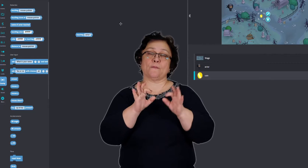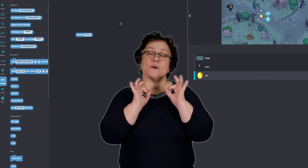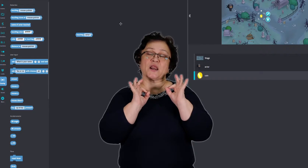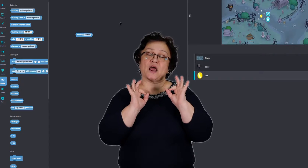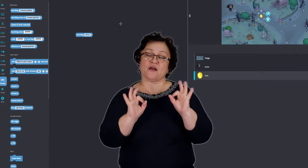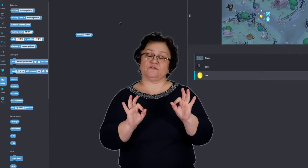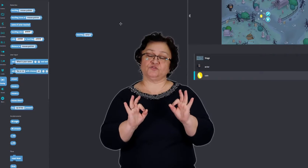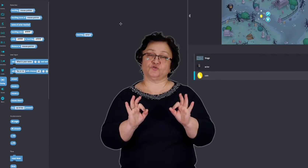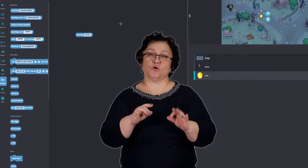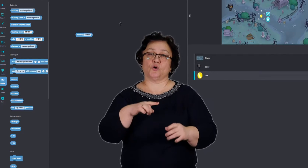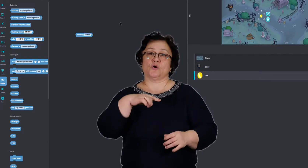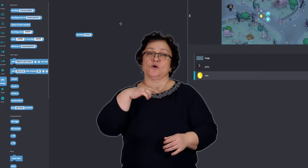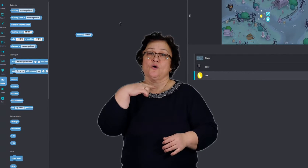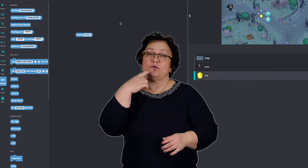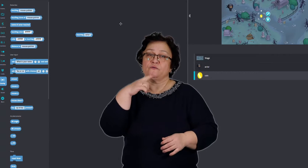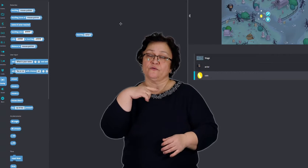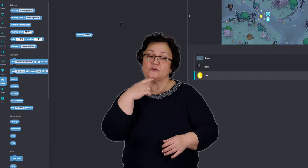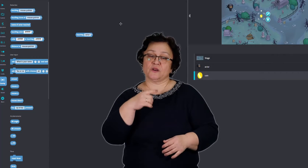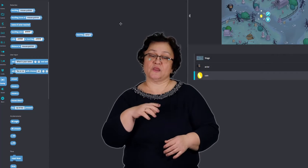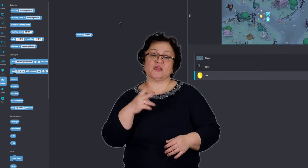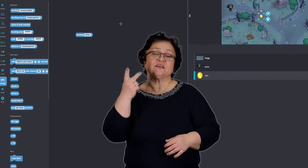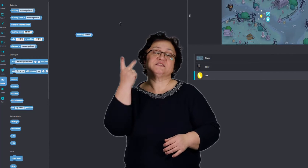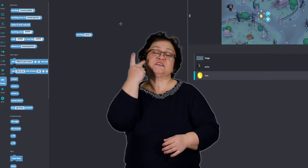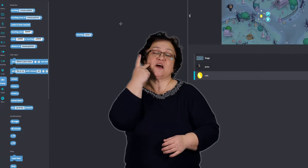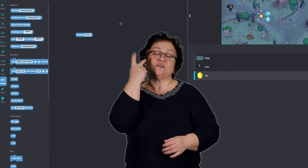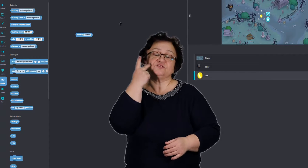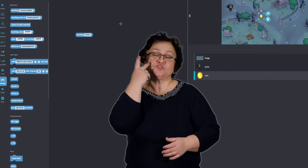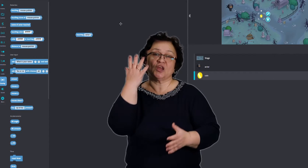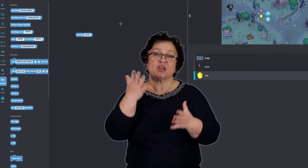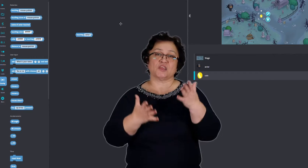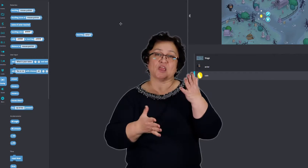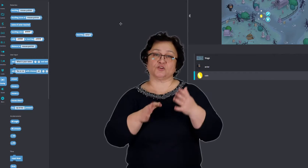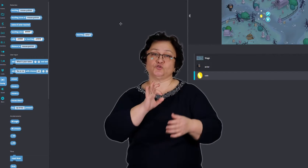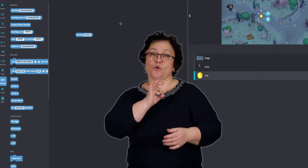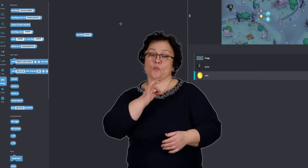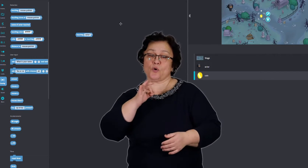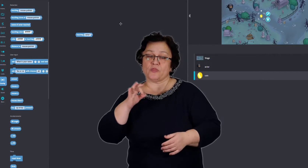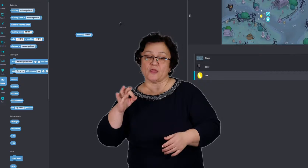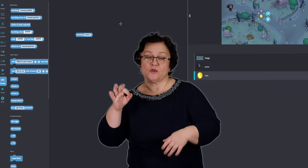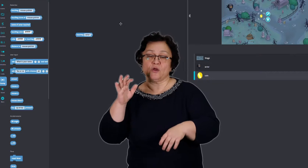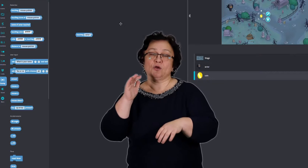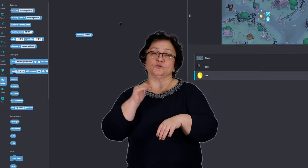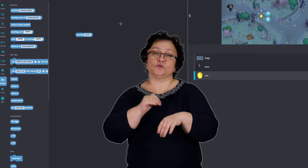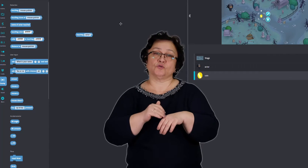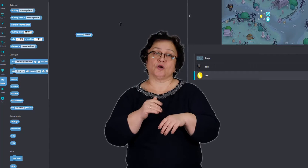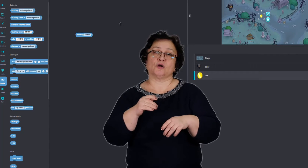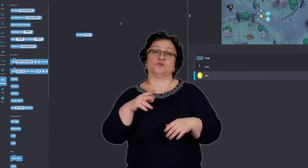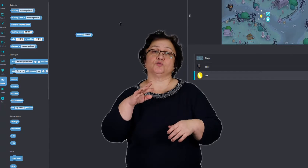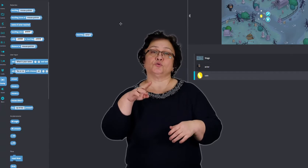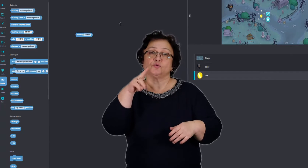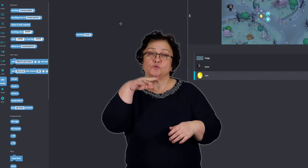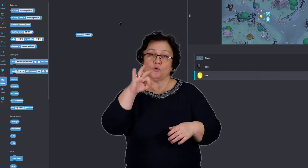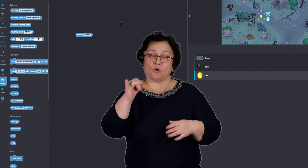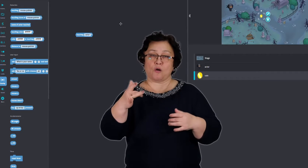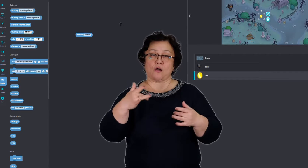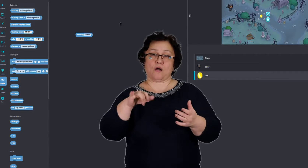буде звучати так. Завжди, якщо монетка доторкається до актора, вона зникає.